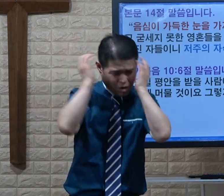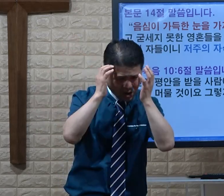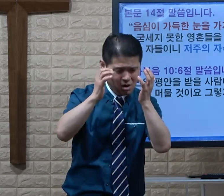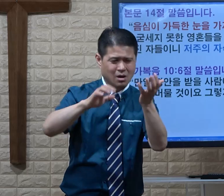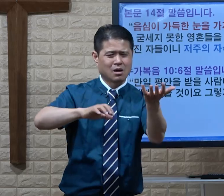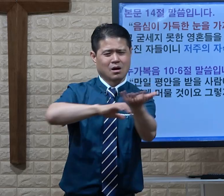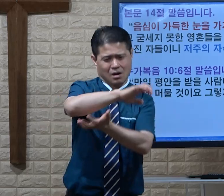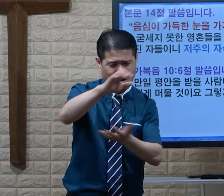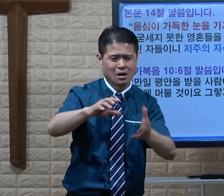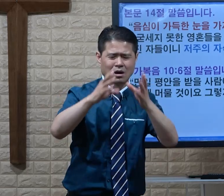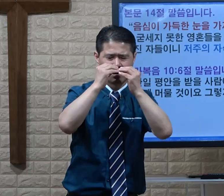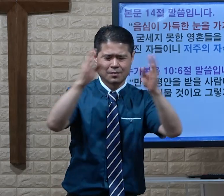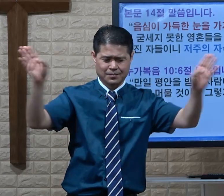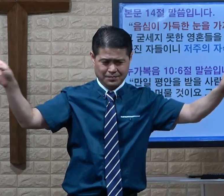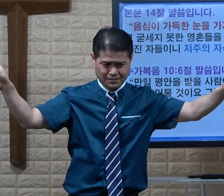교회에